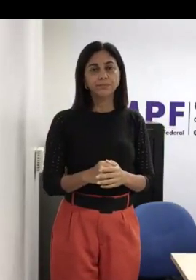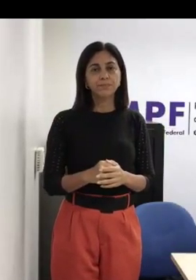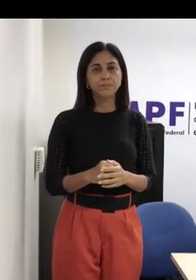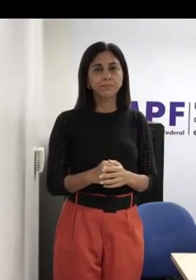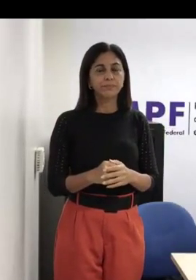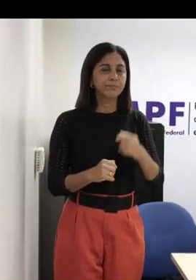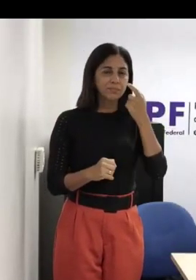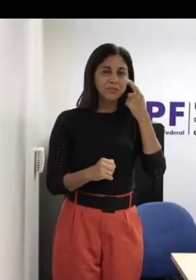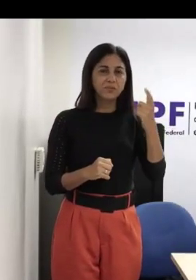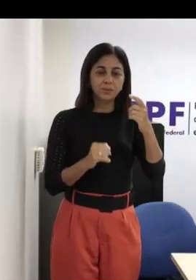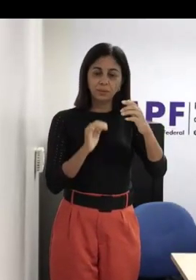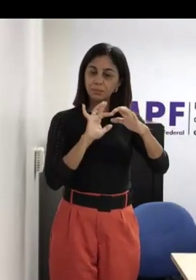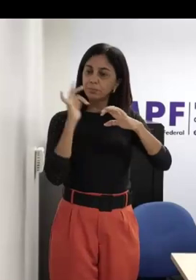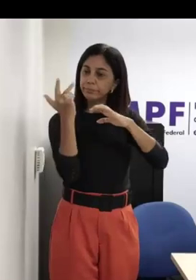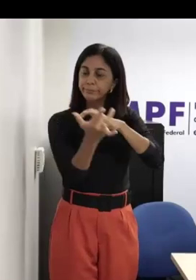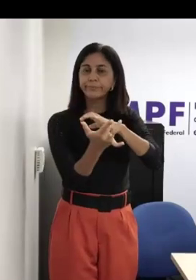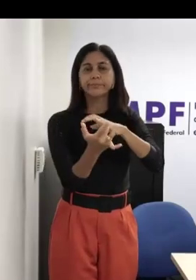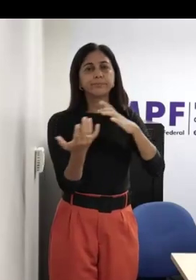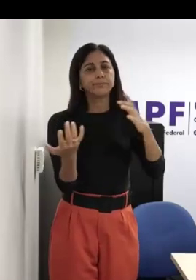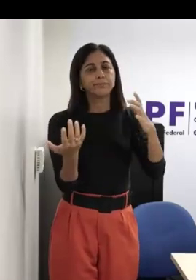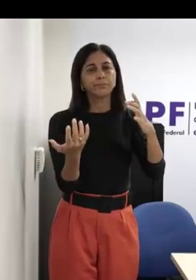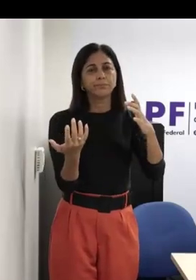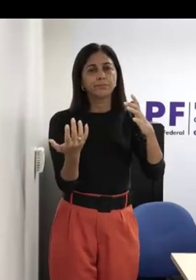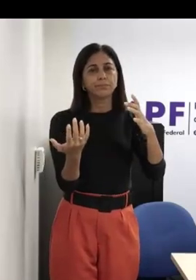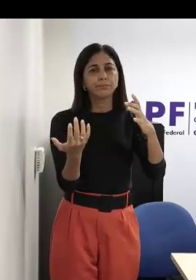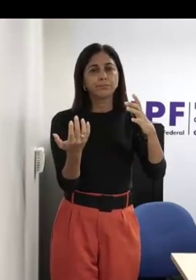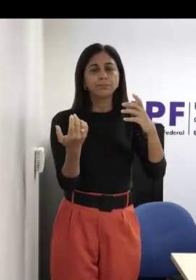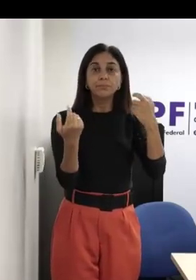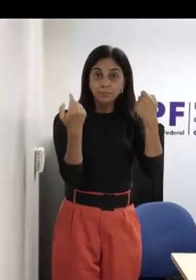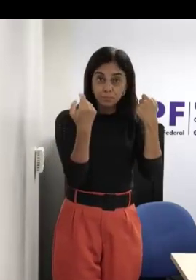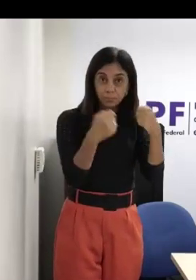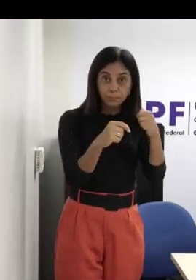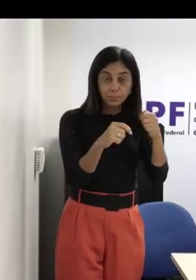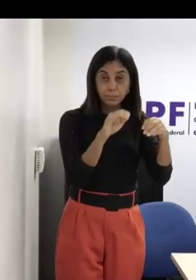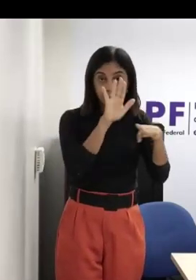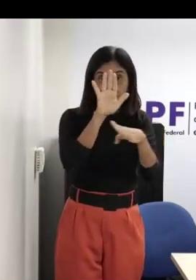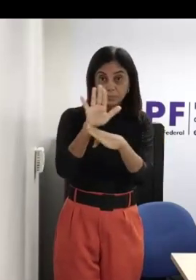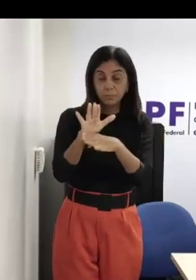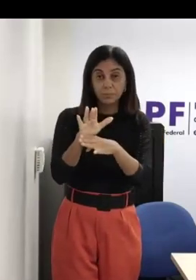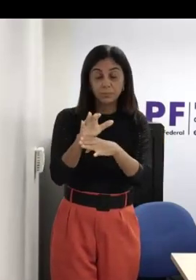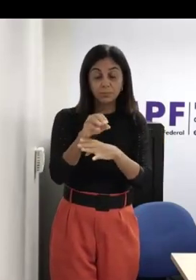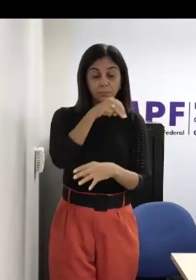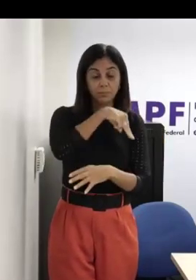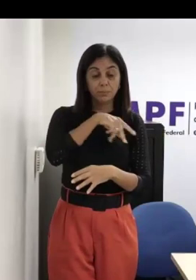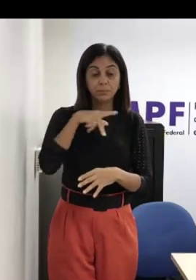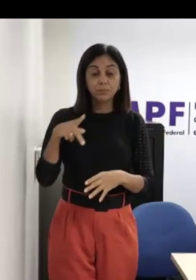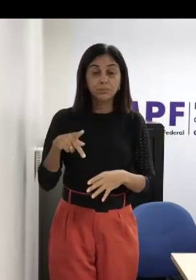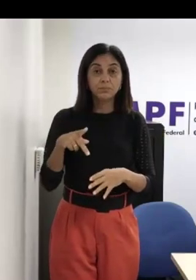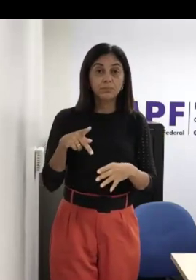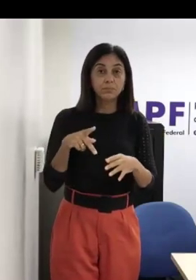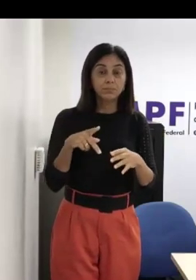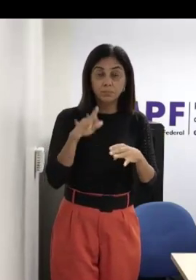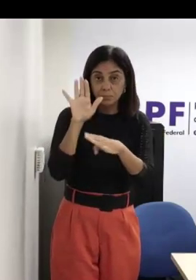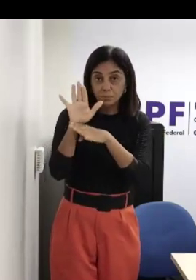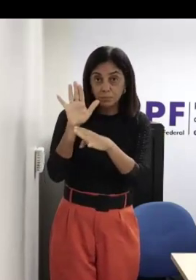foi bastante citada ela tem termos de cooperação com o Ministério Público Federal assim como a child fun que